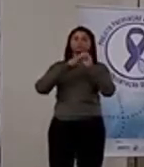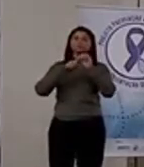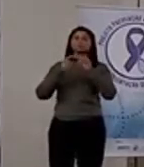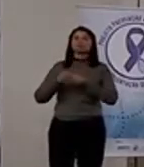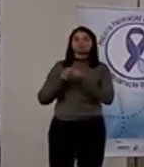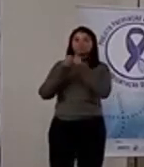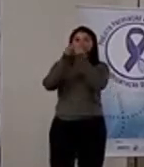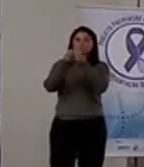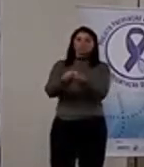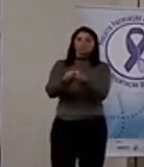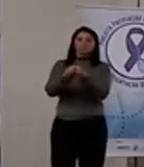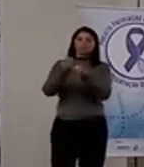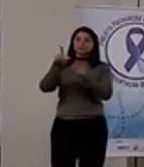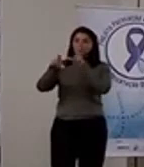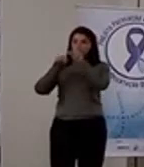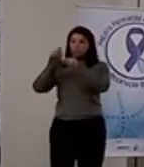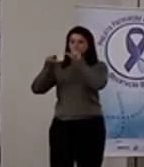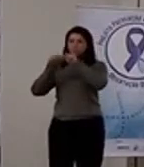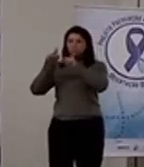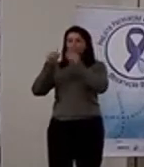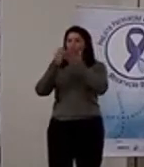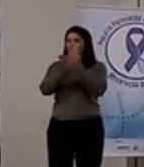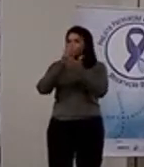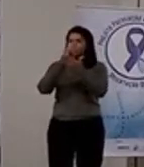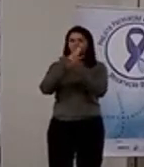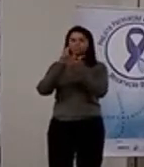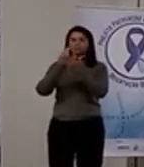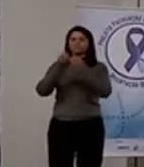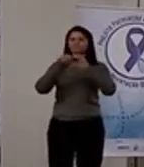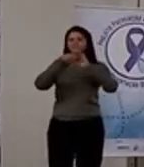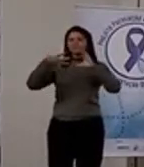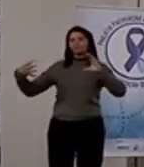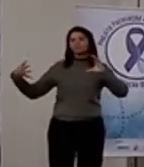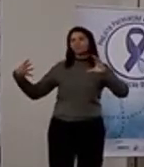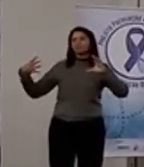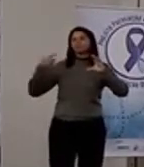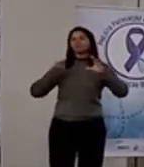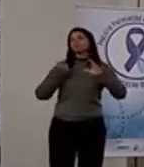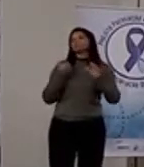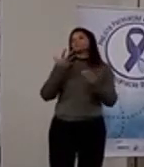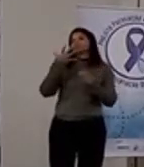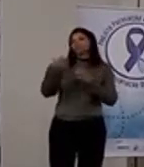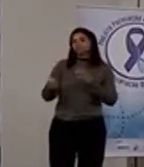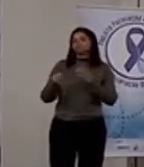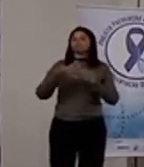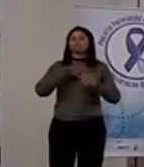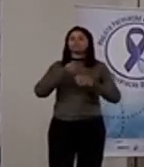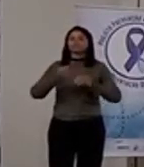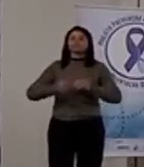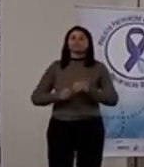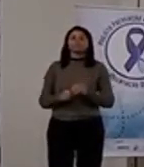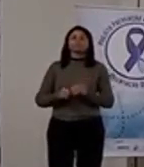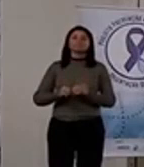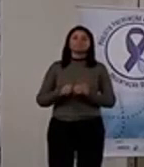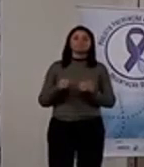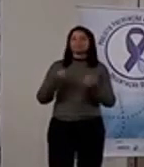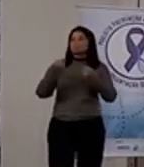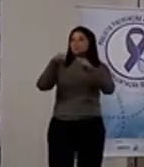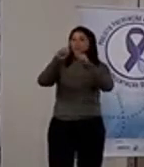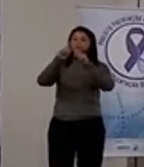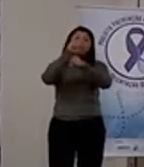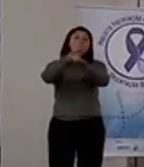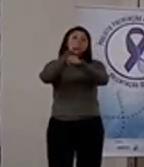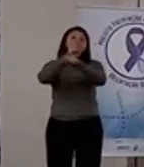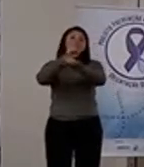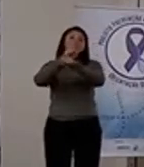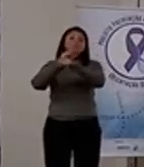Você até podia selecionar alguns casos, algumas características dele, e você decidia ter um filho. Pronto. Você não precisaria esperar o companheiro